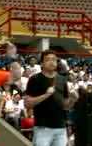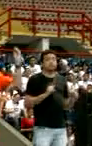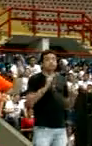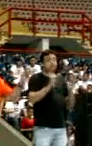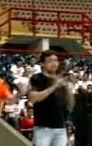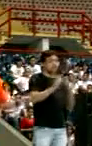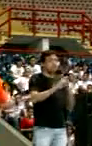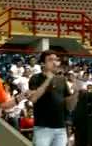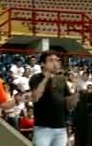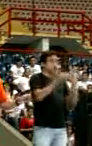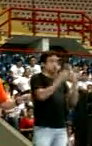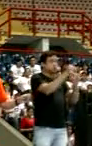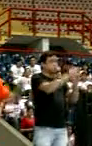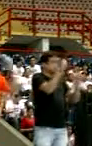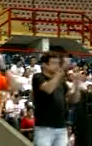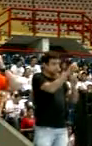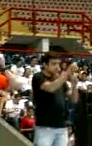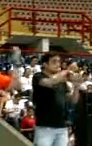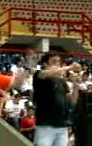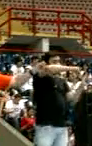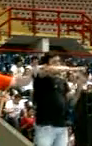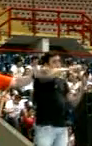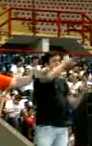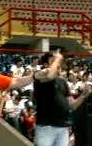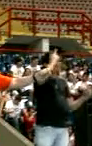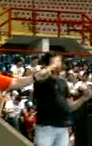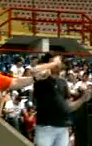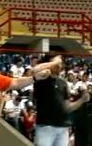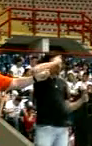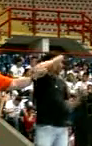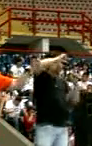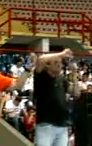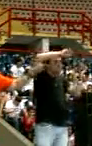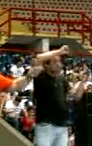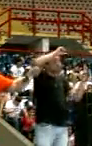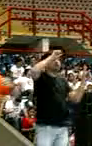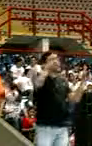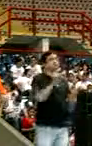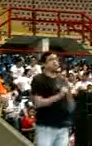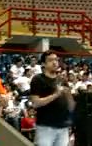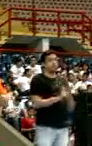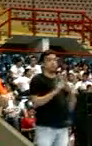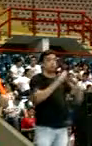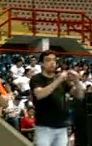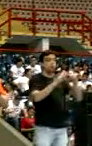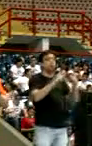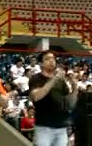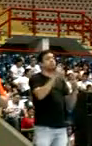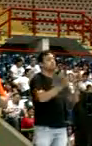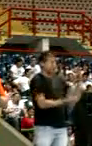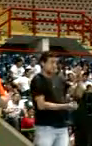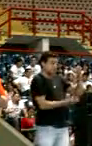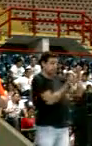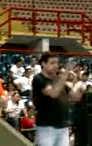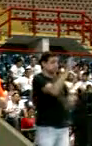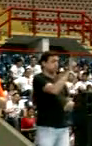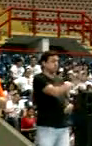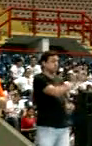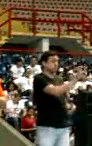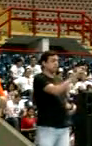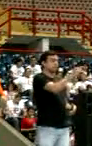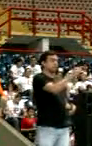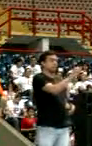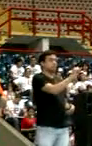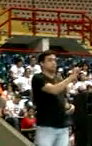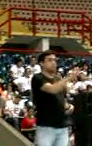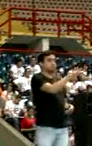Quando toda essa sociedade mudou, muda o pensamento da sociedade, muda. Aí vai surgir o